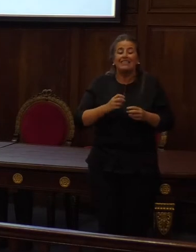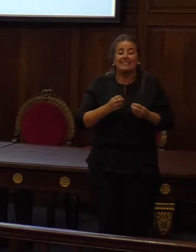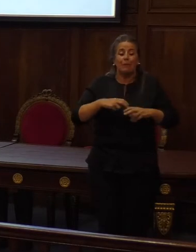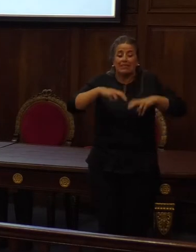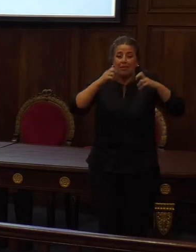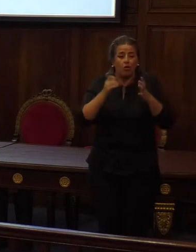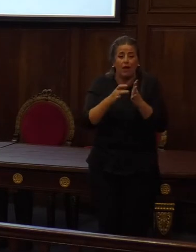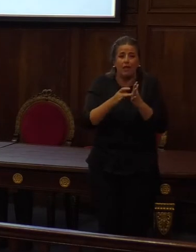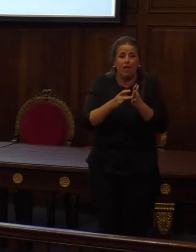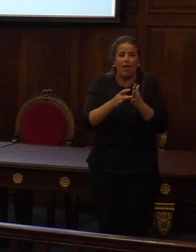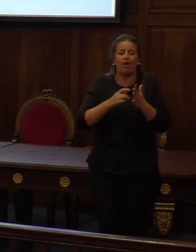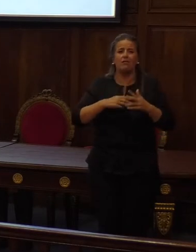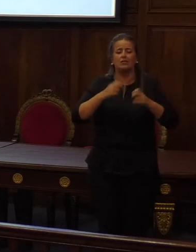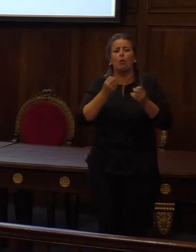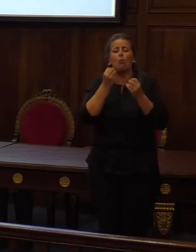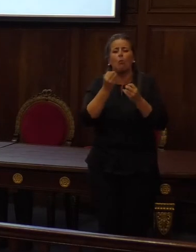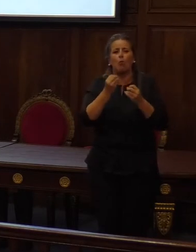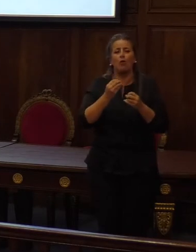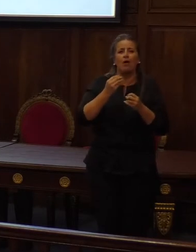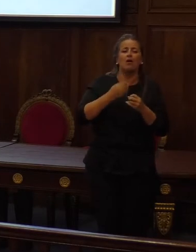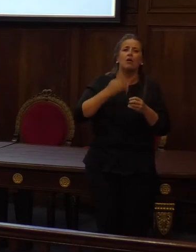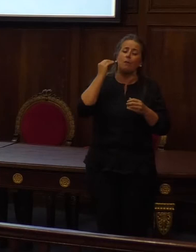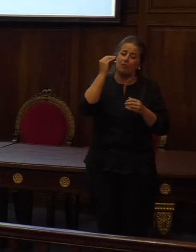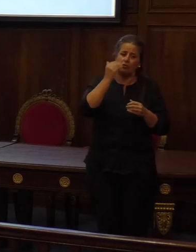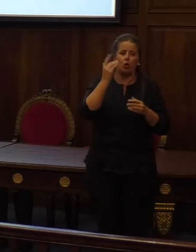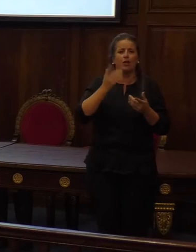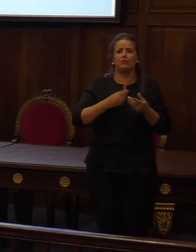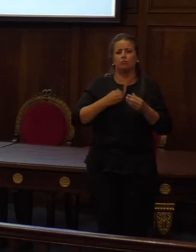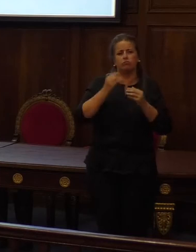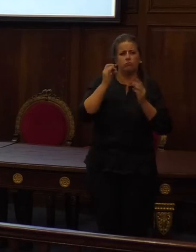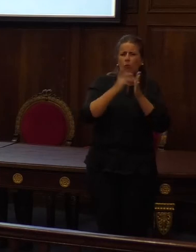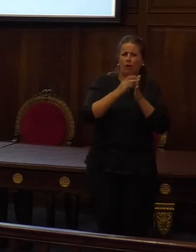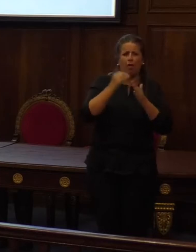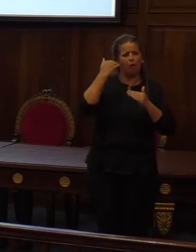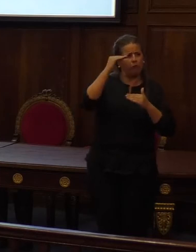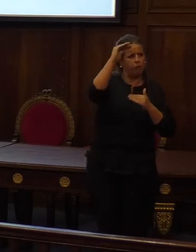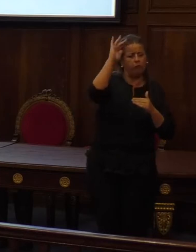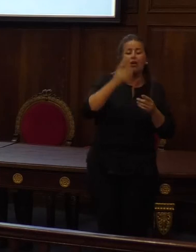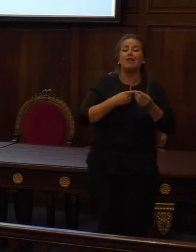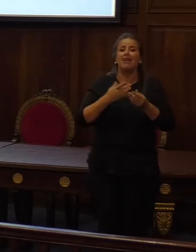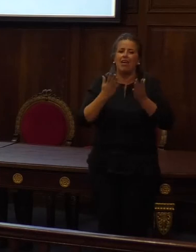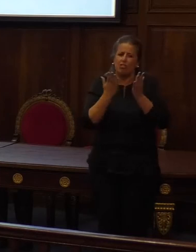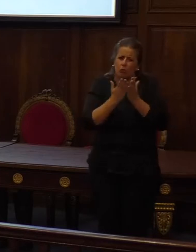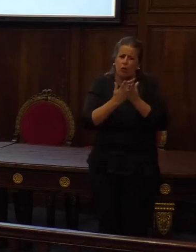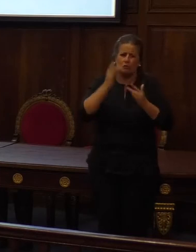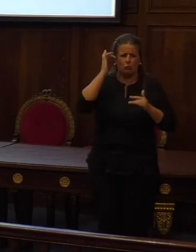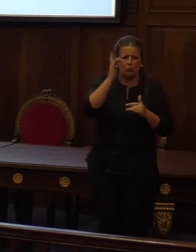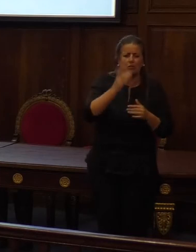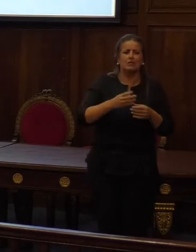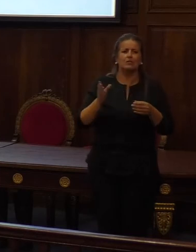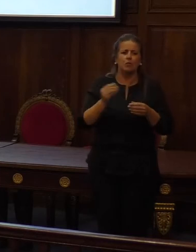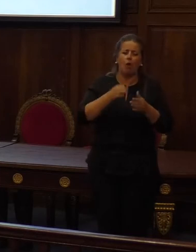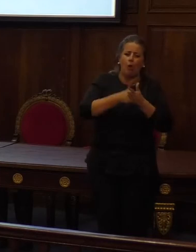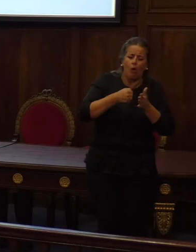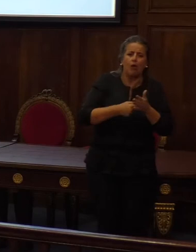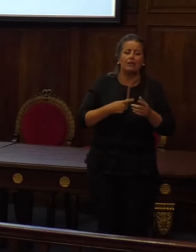con programas de largo aliento, con docentes con alto nivel de dedicación, que sean capaces de insertarse en redes nacionales e internacionales y dialogar con las necesidades